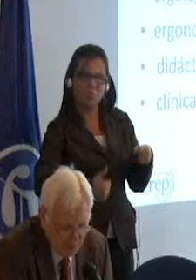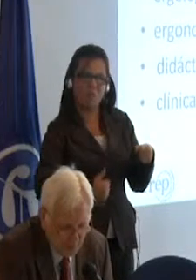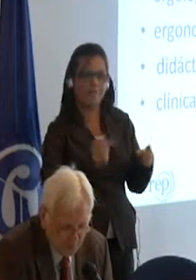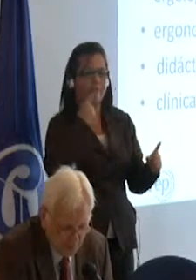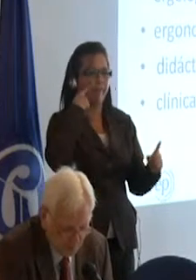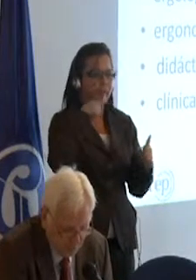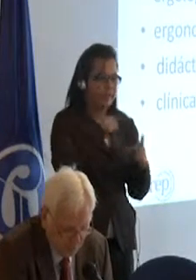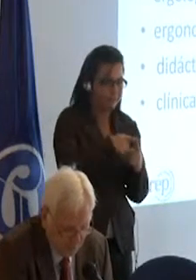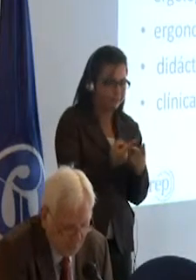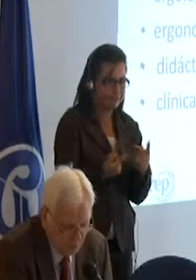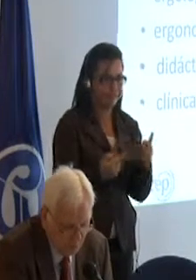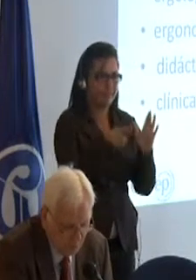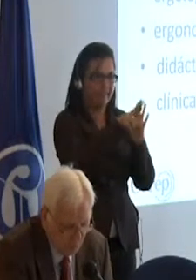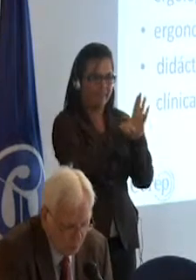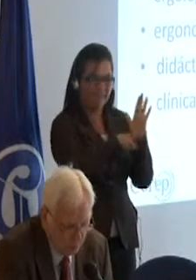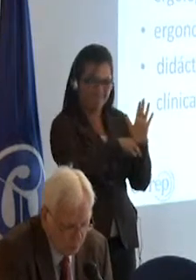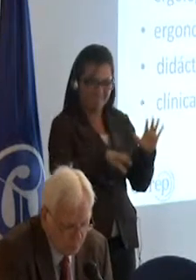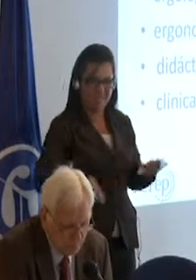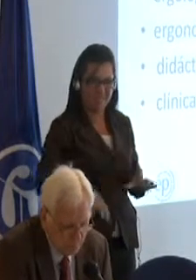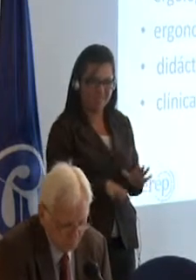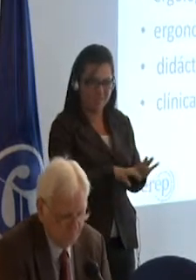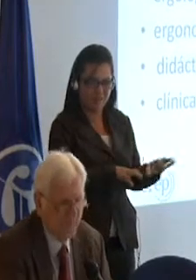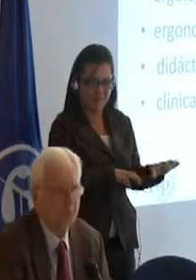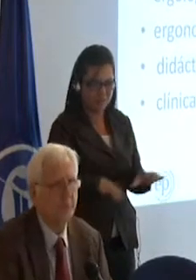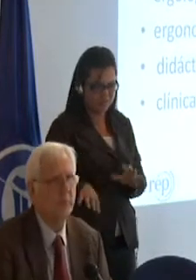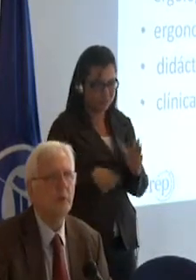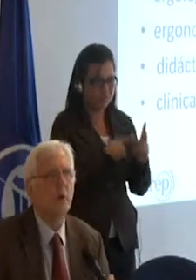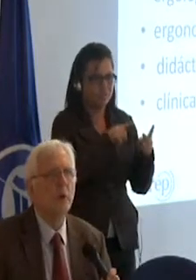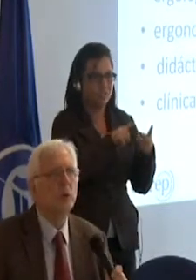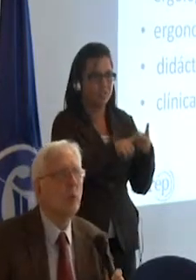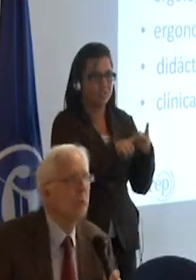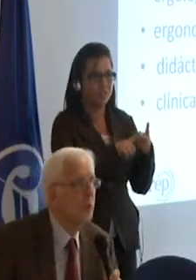de acción, tomas de información y de control.